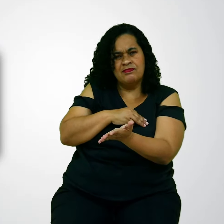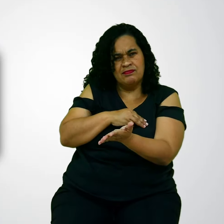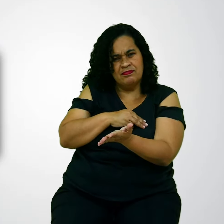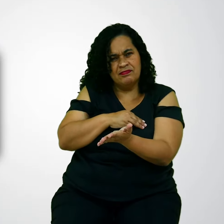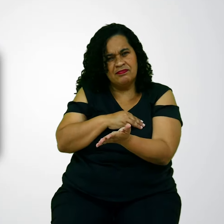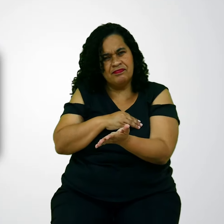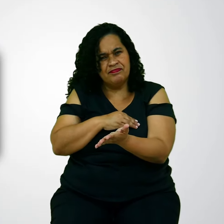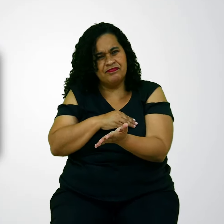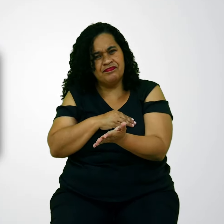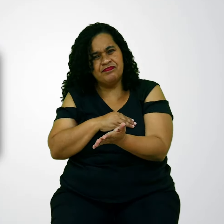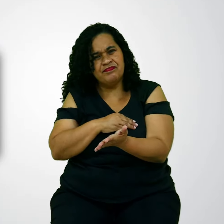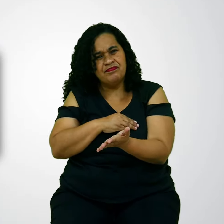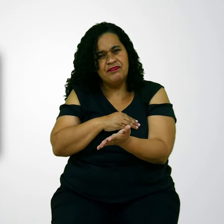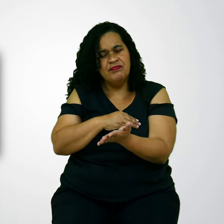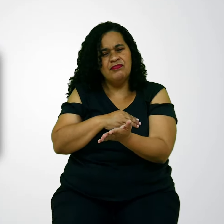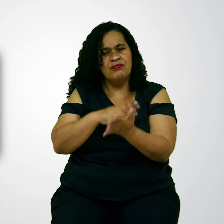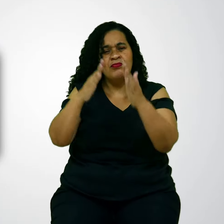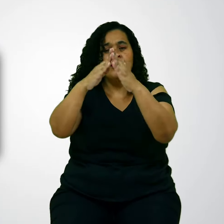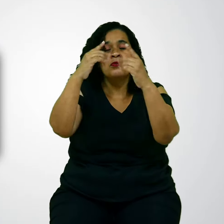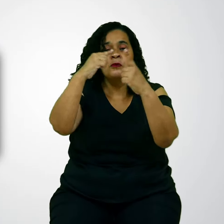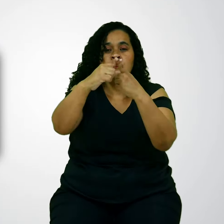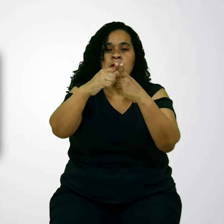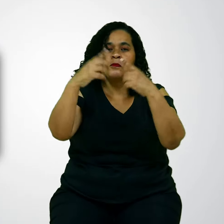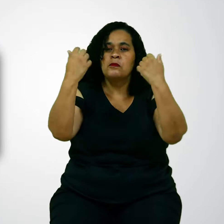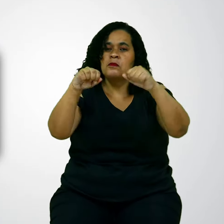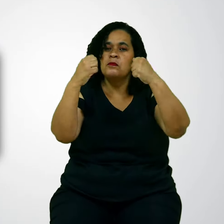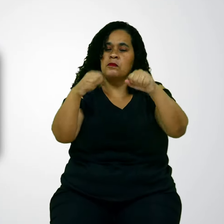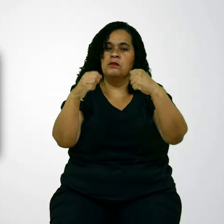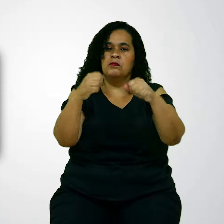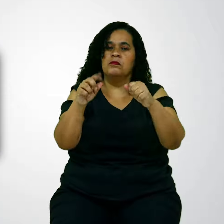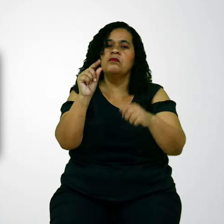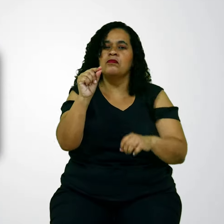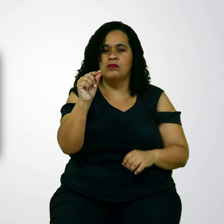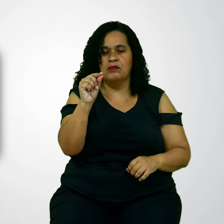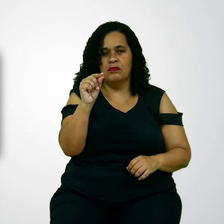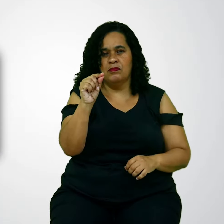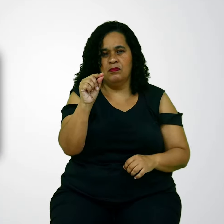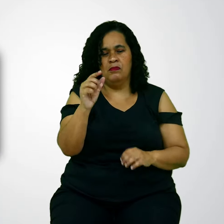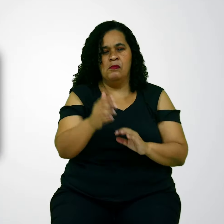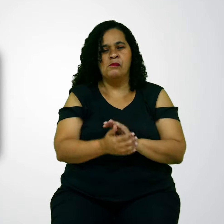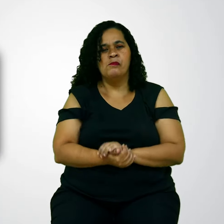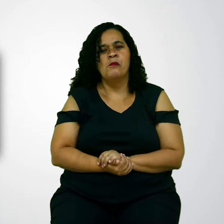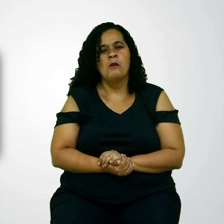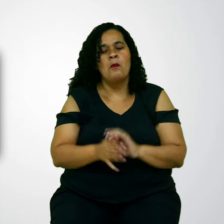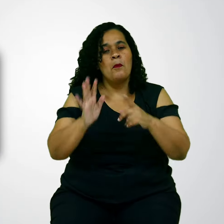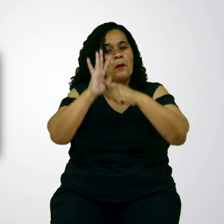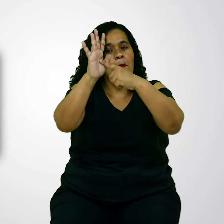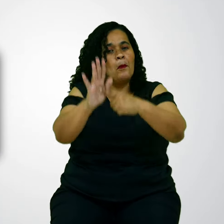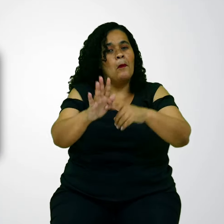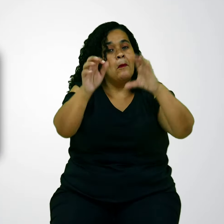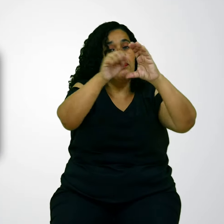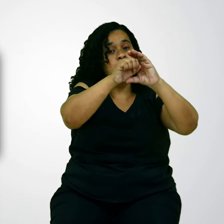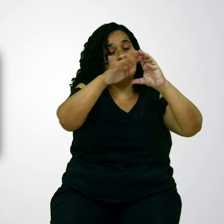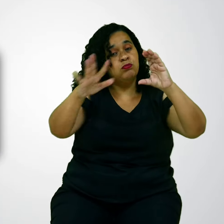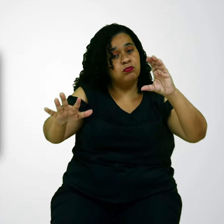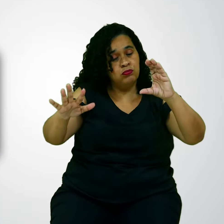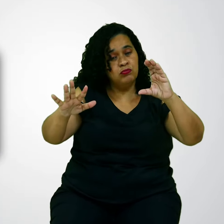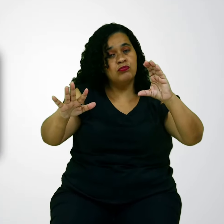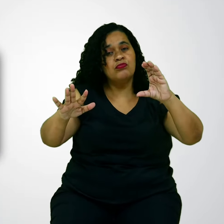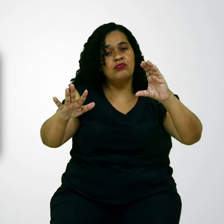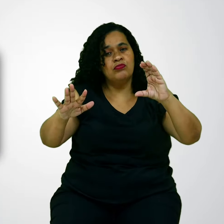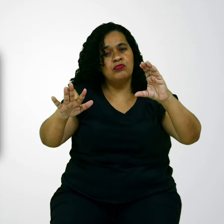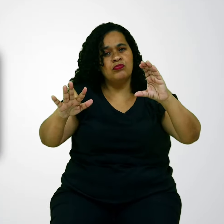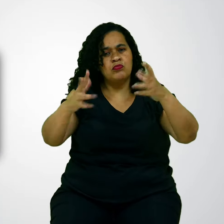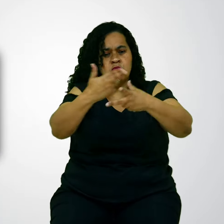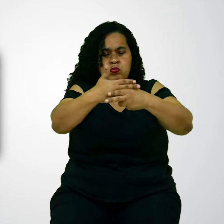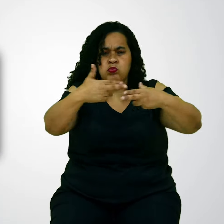Qual é a missão da igreja? Olha, a igreja existe, ela é caracterizada por algumas coisas específicas na